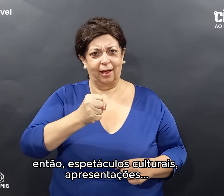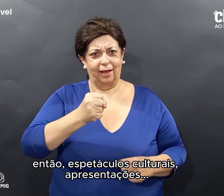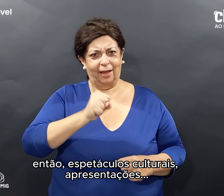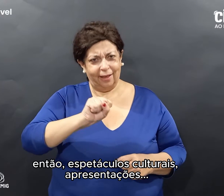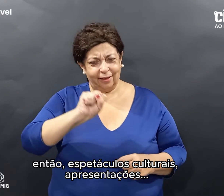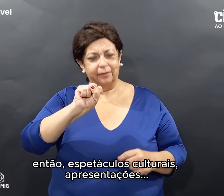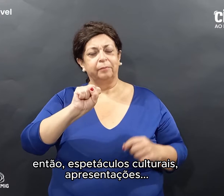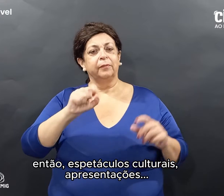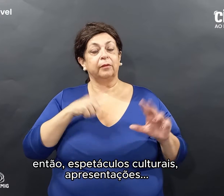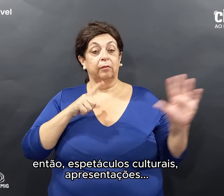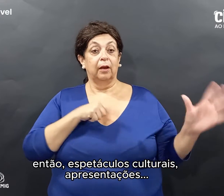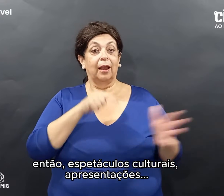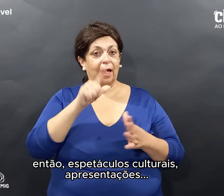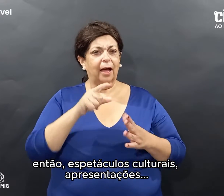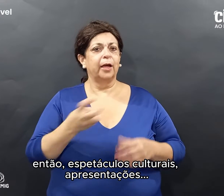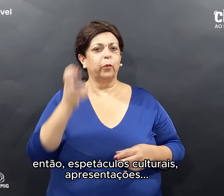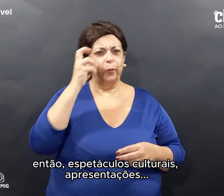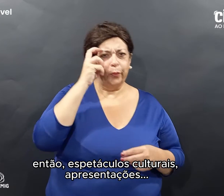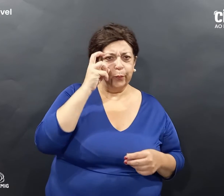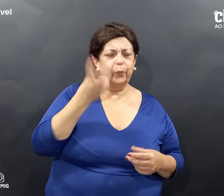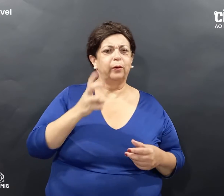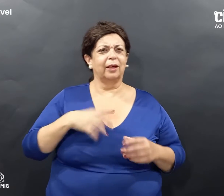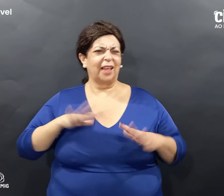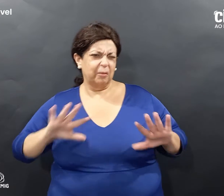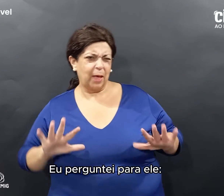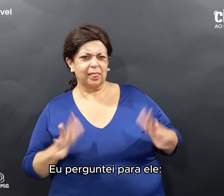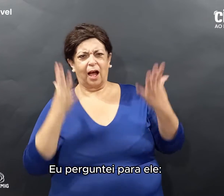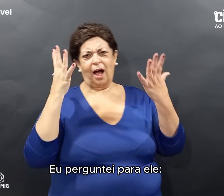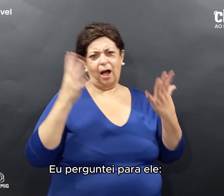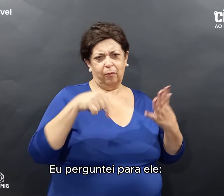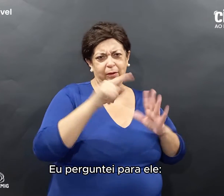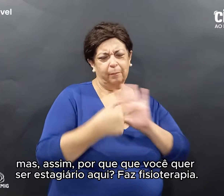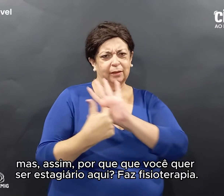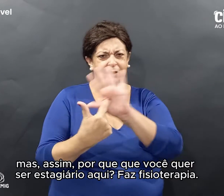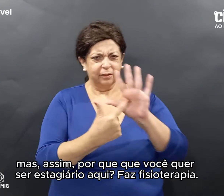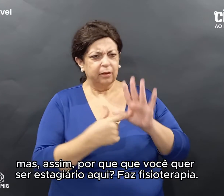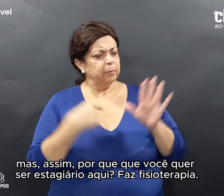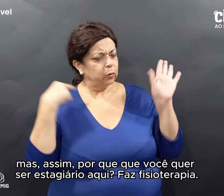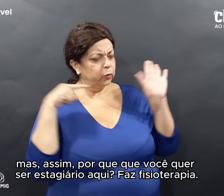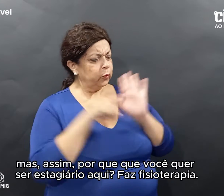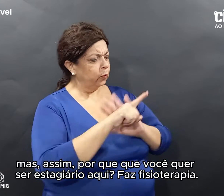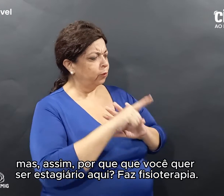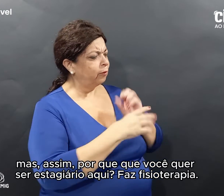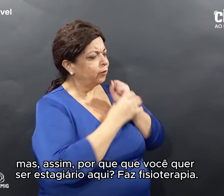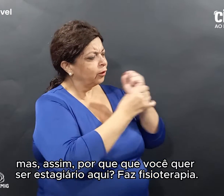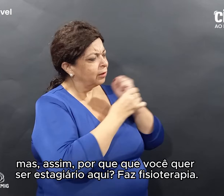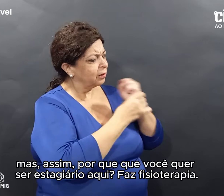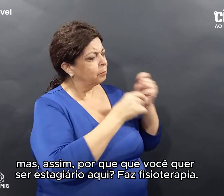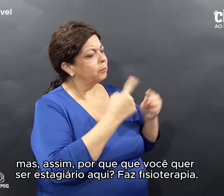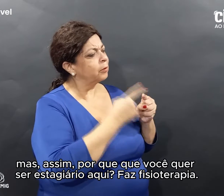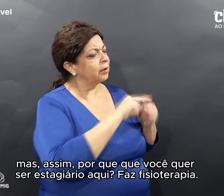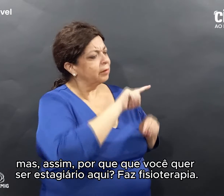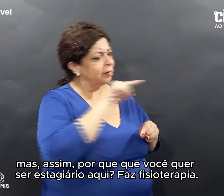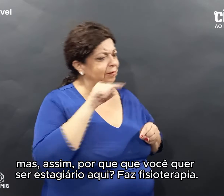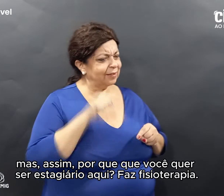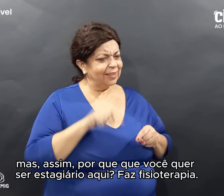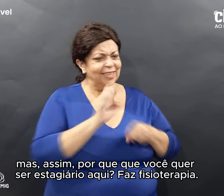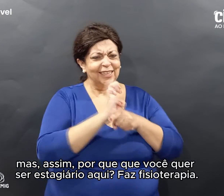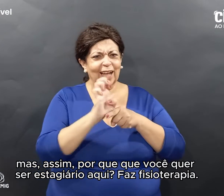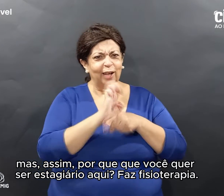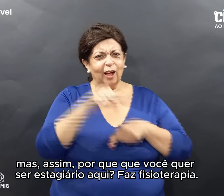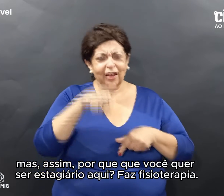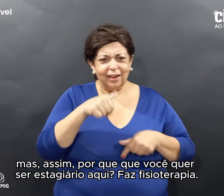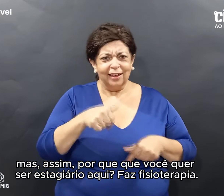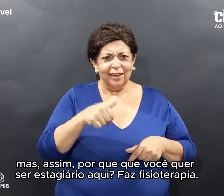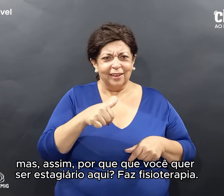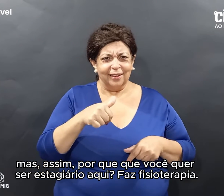espetáculos culturais, apresentações. E eu perguntei para ele, mas assim, por que você quer ser estagiário